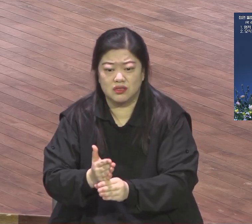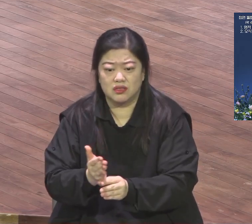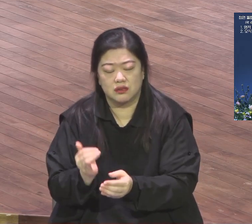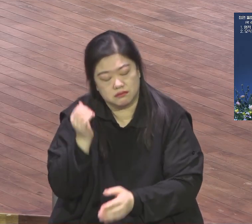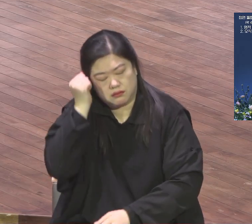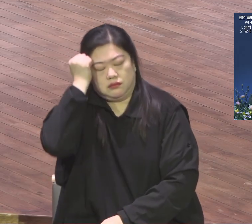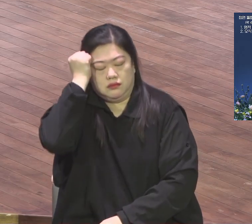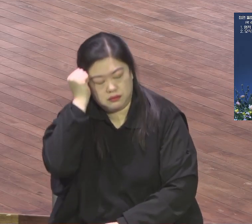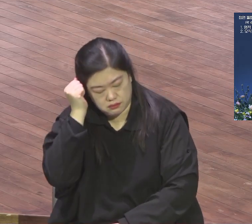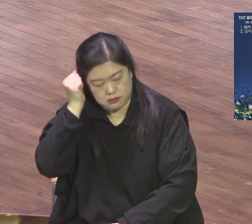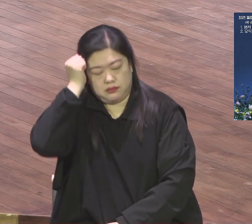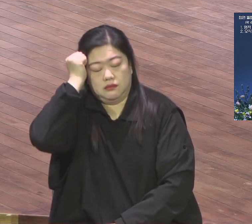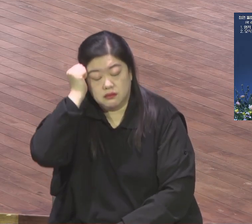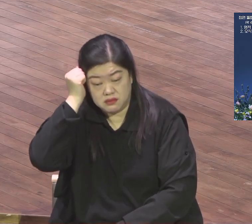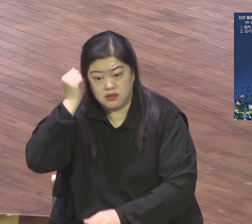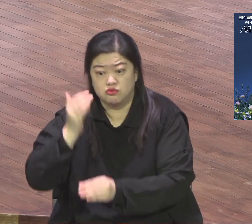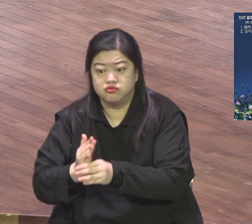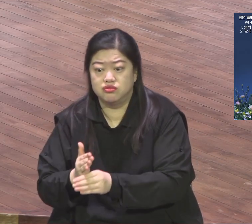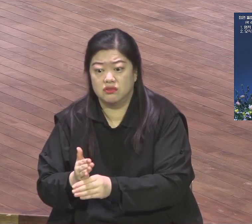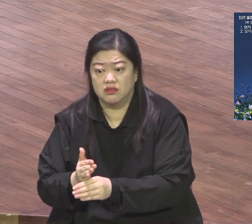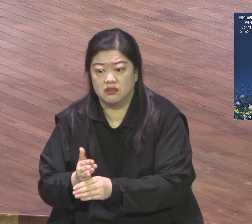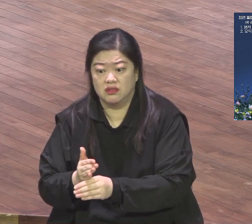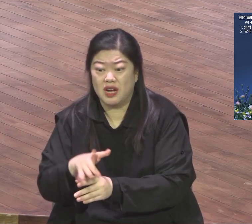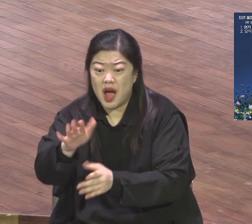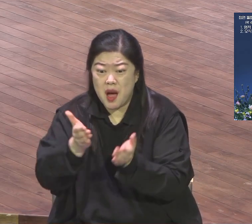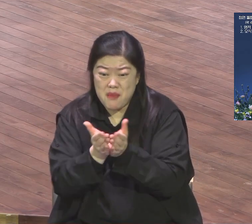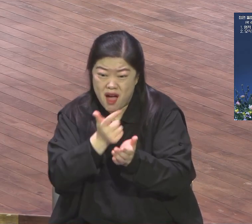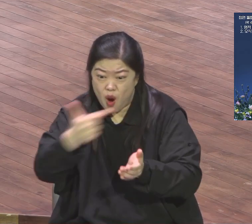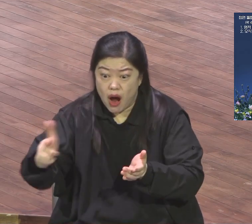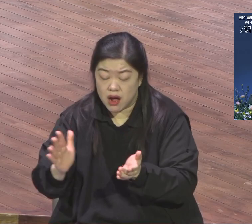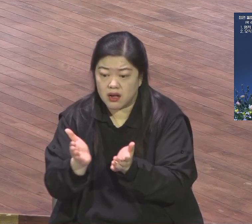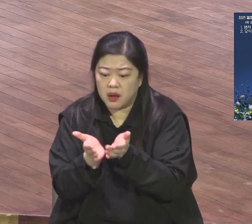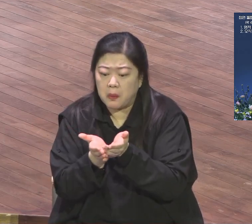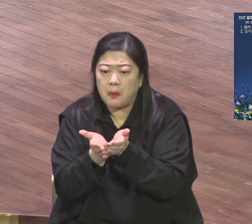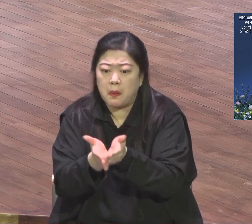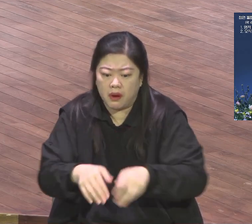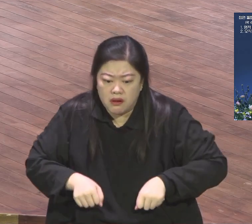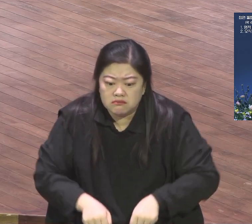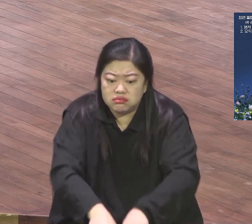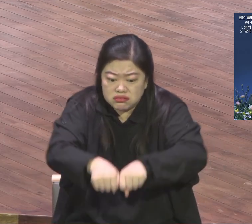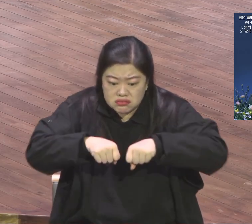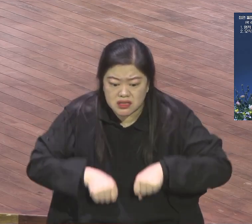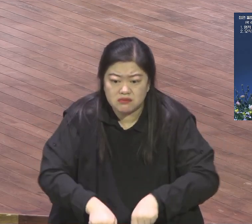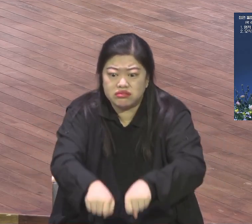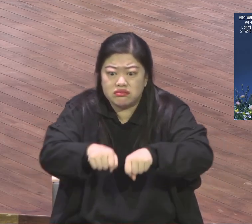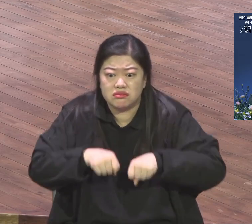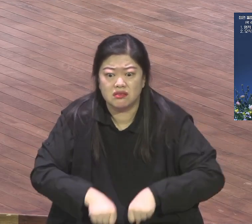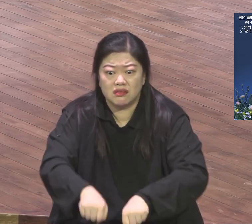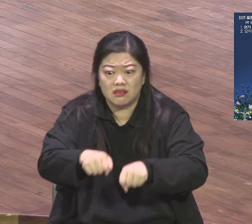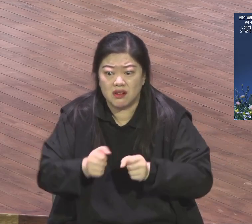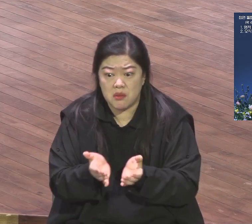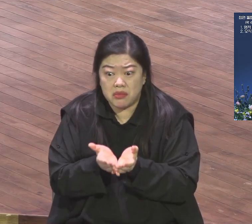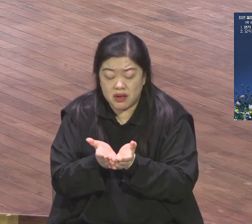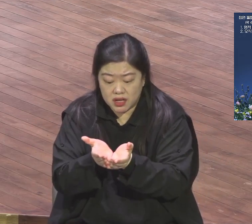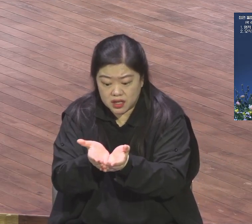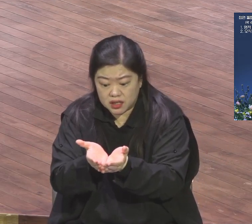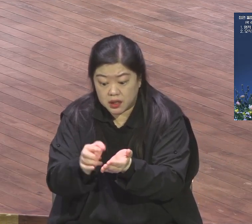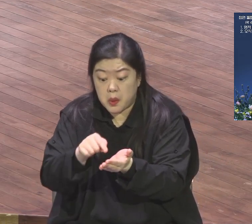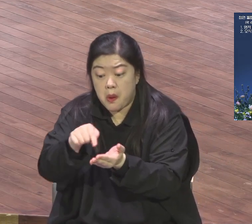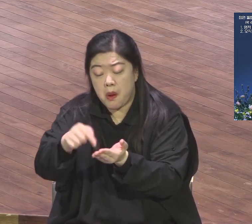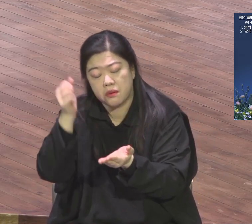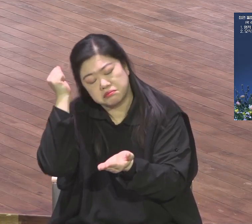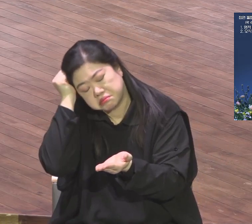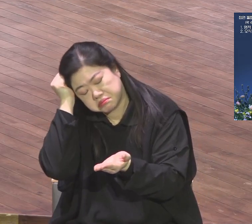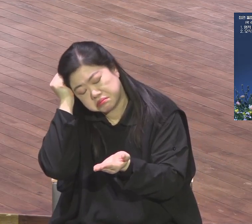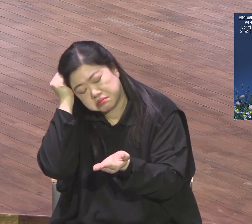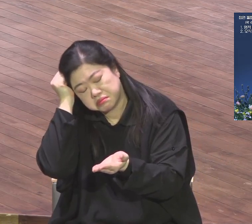무슨 오줌처럼 무슨 큰 배도 아니고 조그만 배에 그냥 주무시고 계시다. 풍랑